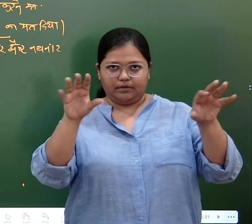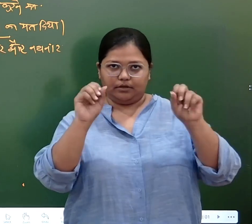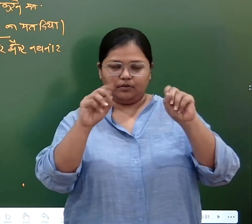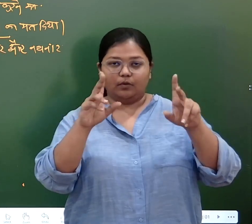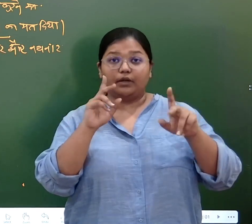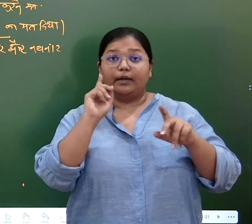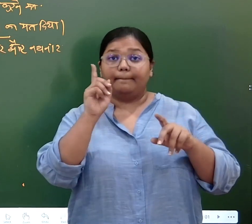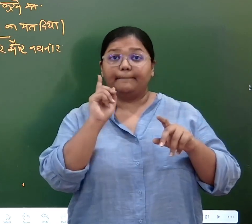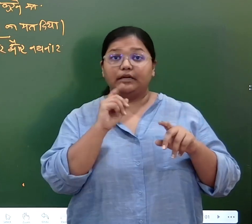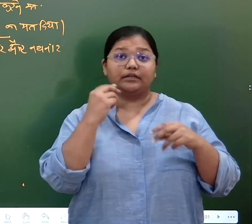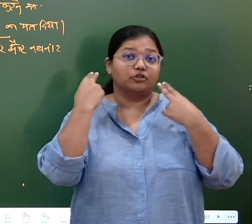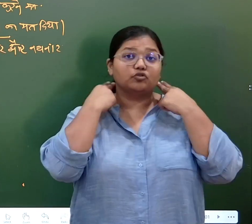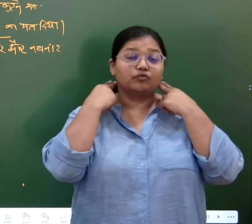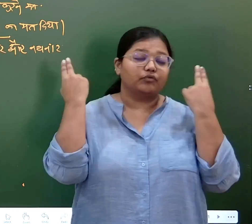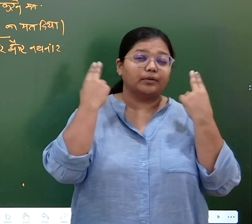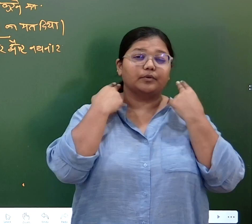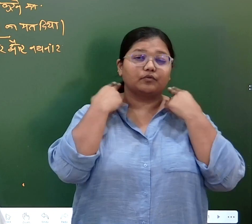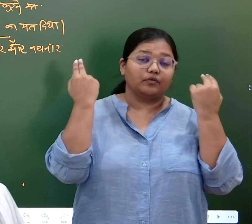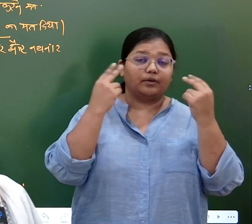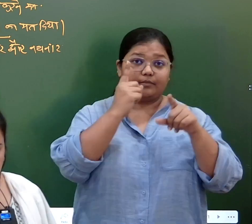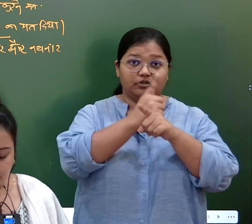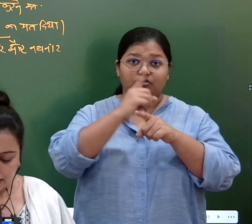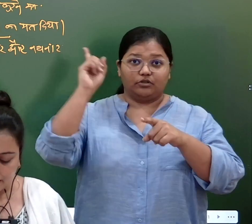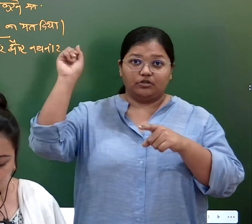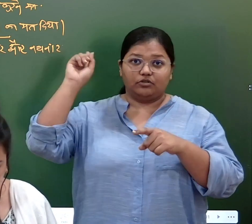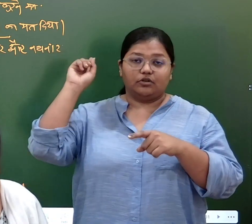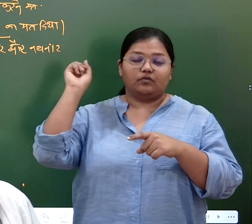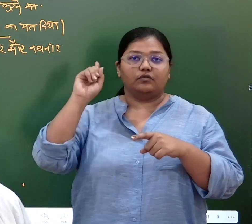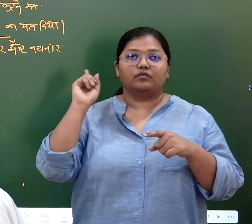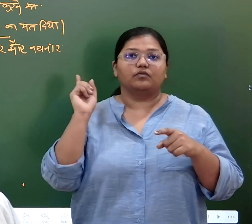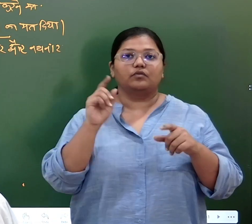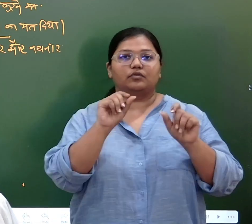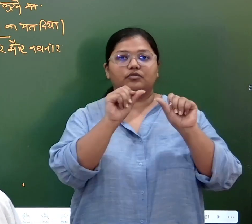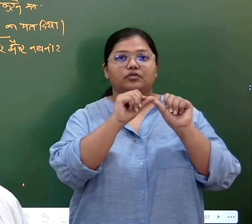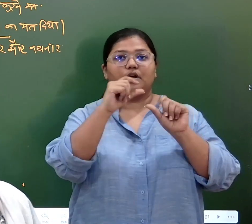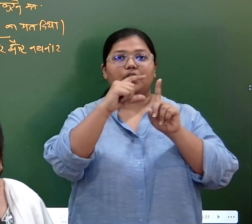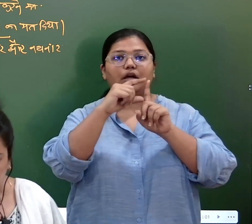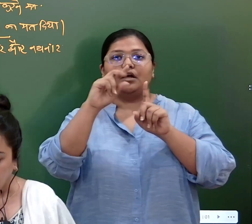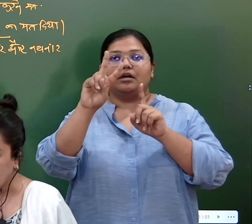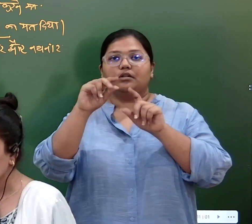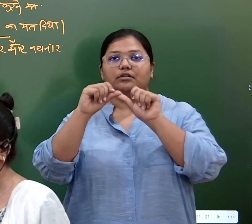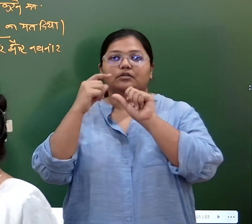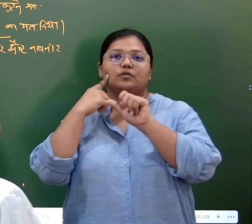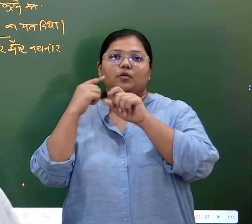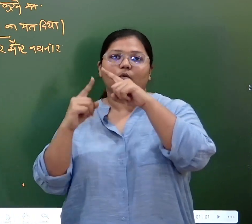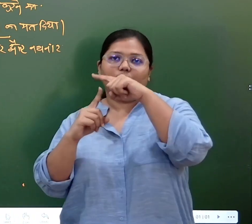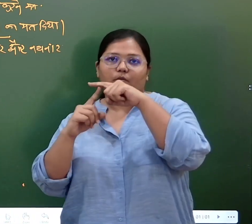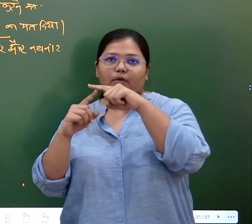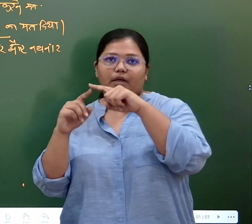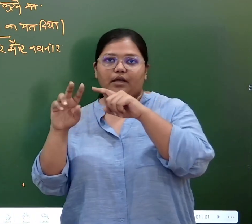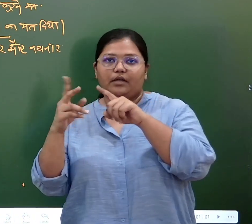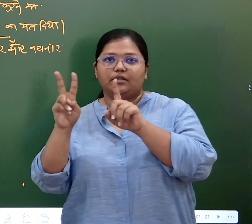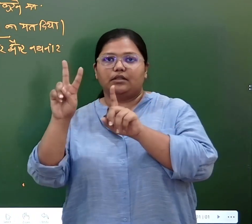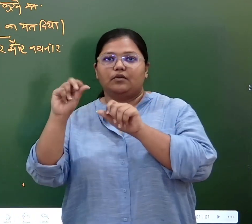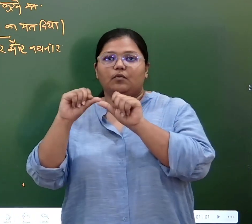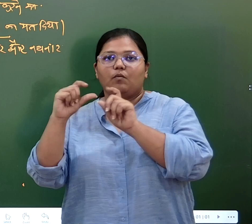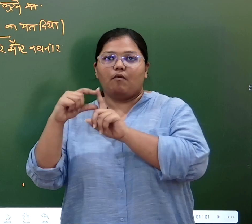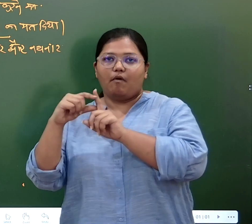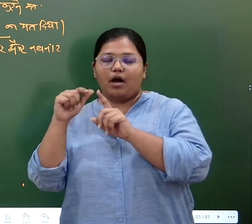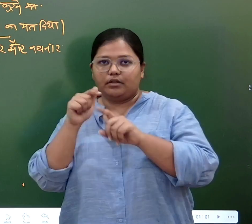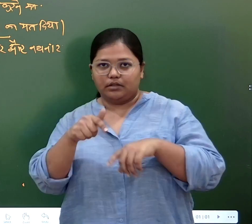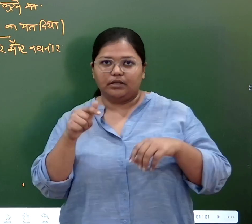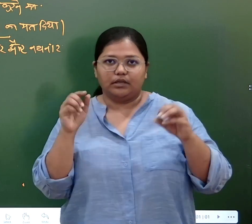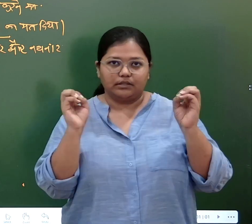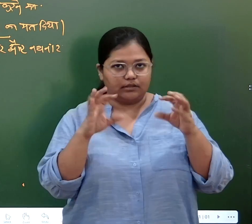अद्वैतवाद मतलब क्या? अद्वैतवाद मतलब वो होता है कि आत्मा परमात्मा में विलीन